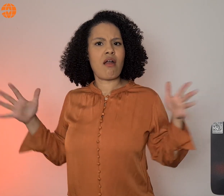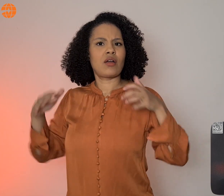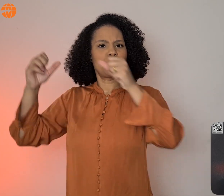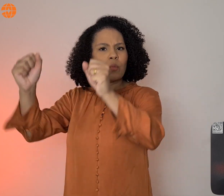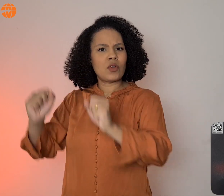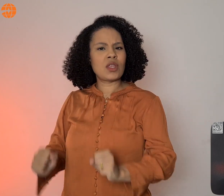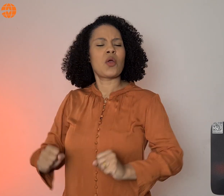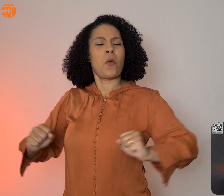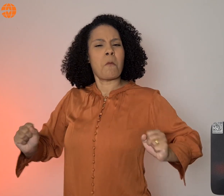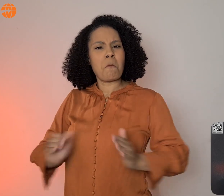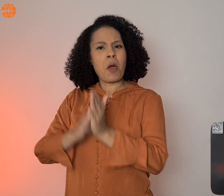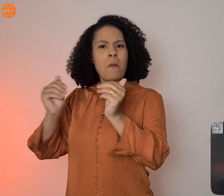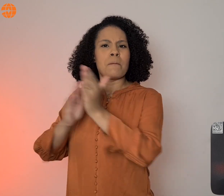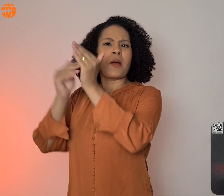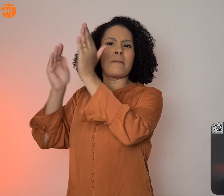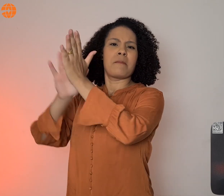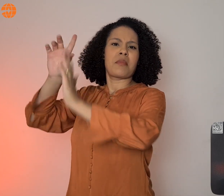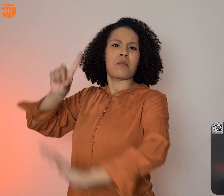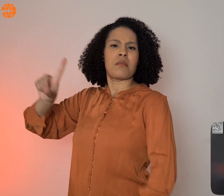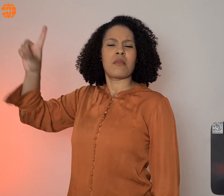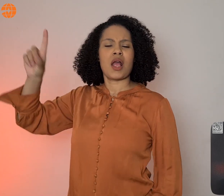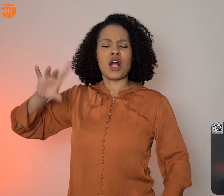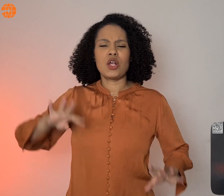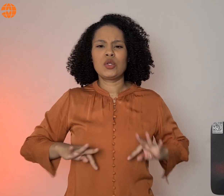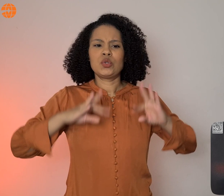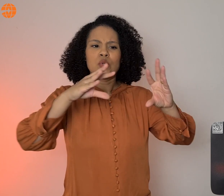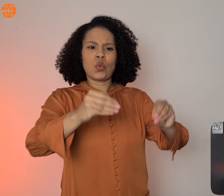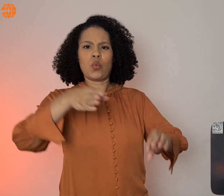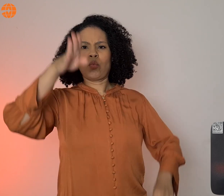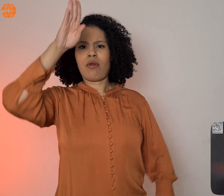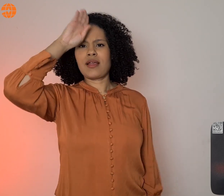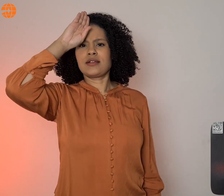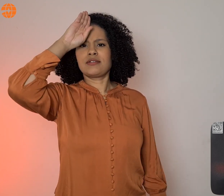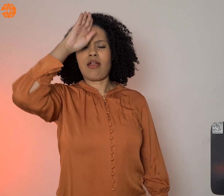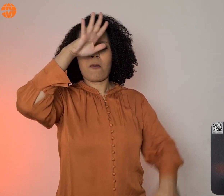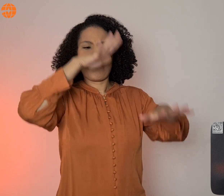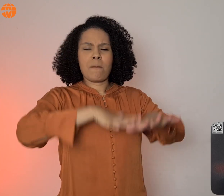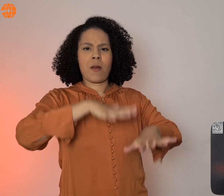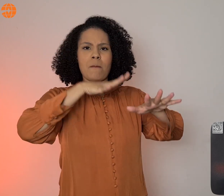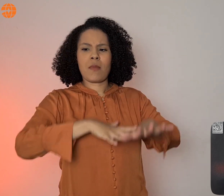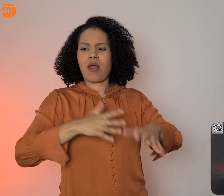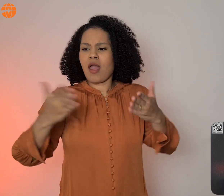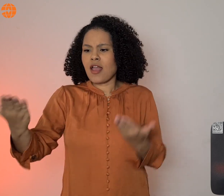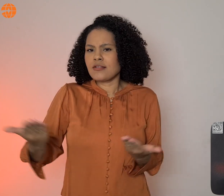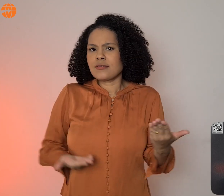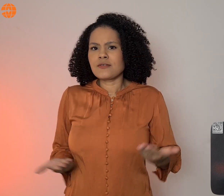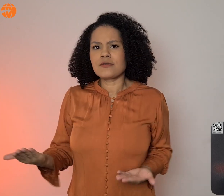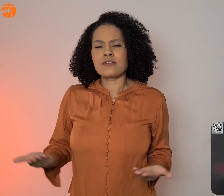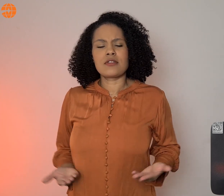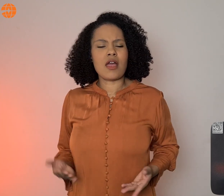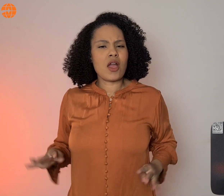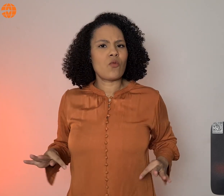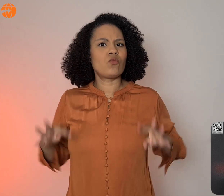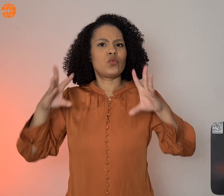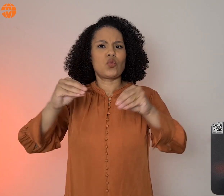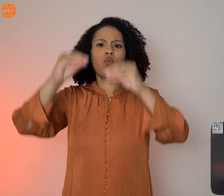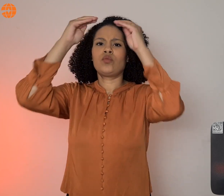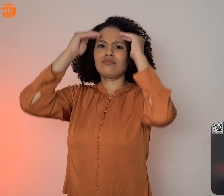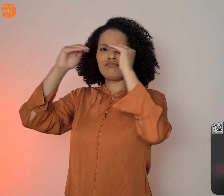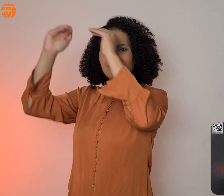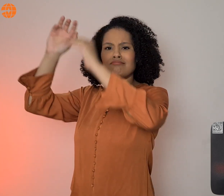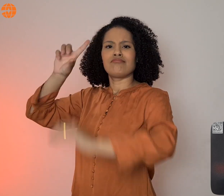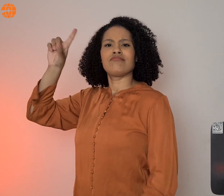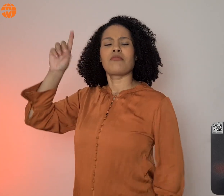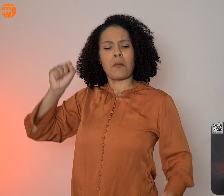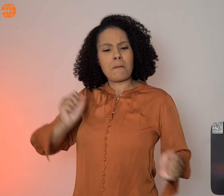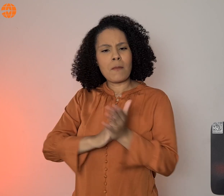seus anjos poderosos, que obedecem a sua palavra. Bendigam o Senhor todos os seus exércitos, vocês, seus servos, que cumprem a sua